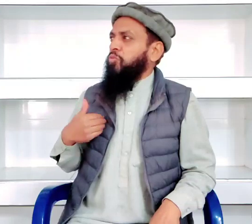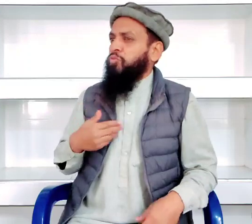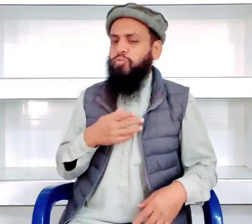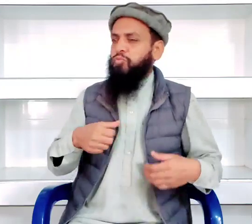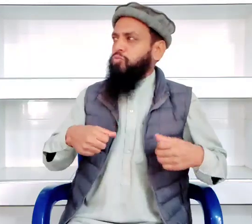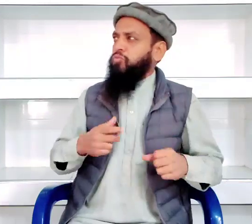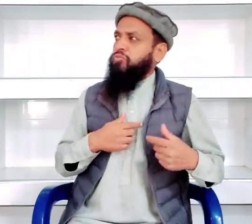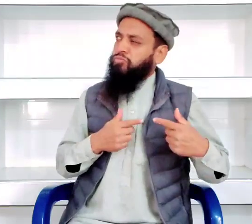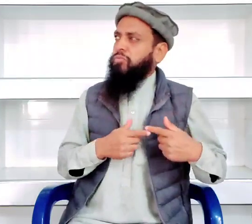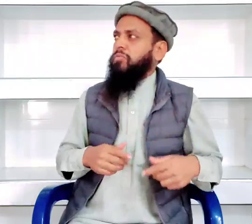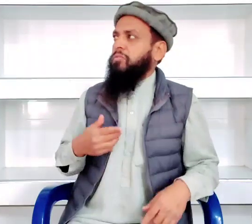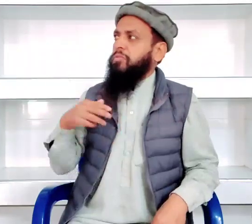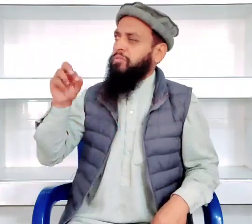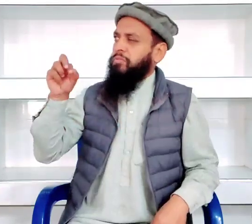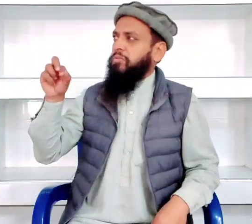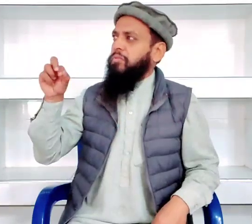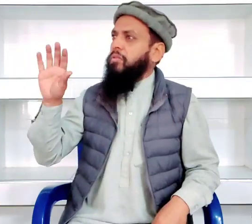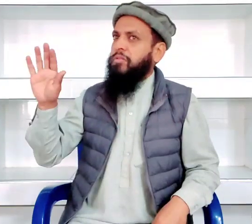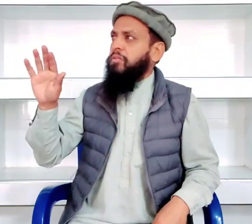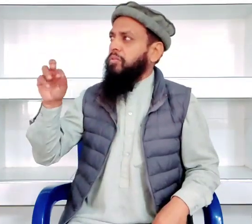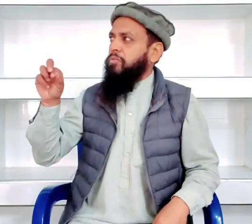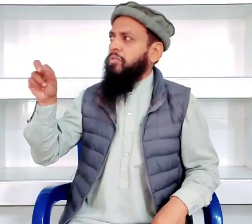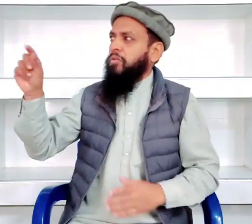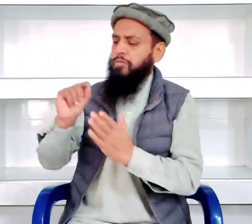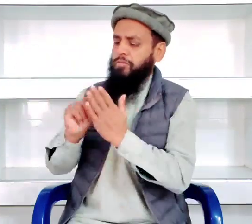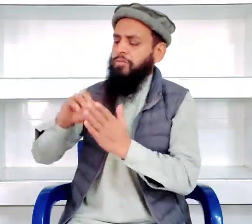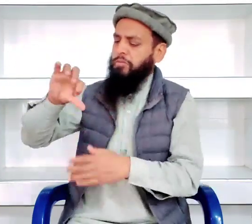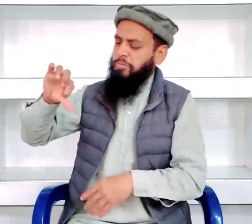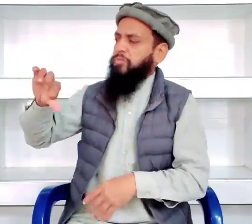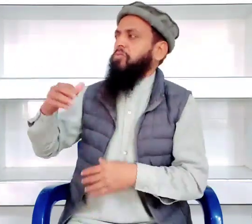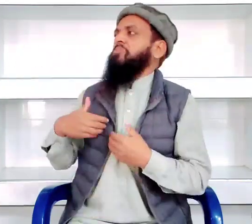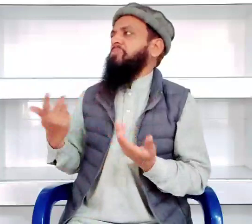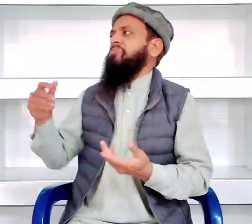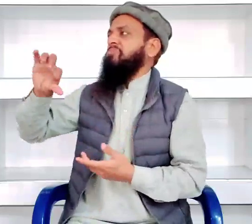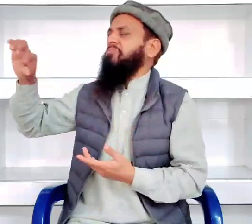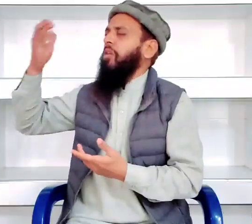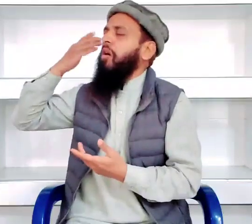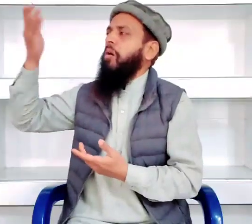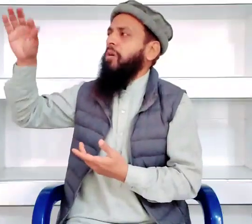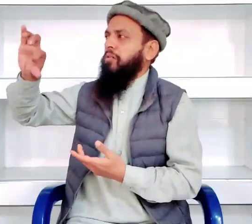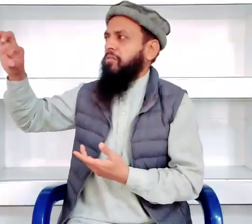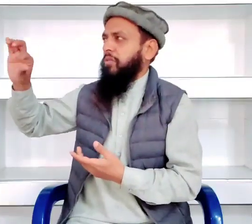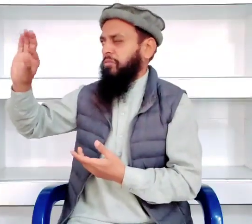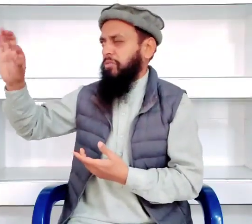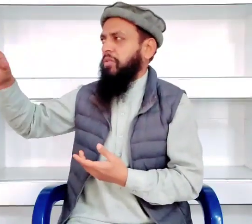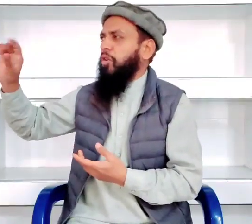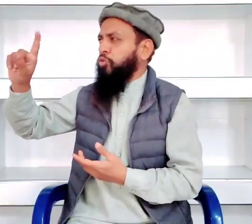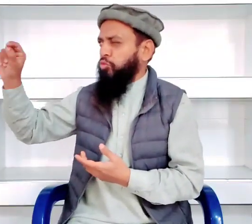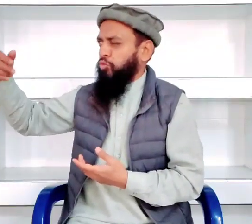حدیث ہے اور دی سند بھی صحیح ہے اور اسی طرح ایک اور حدیث کے اندر سيدنا حضرت حكيم بن حزام رضي